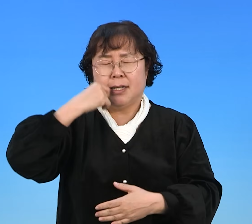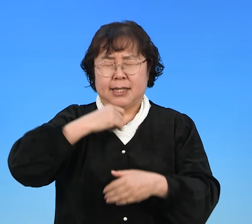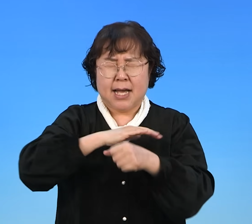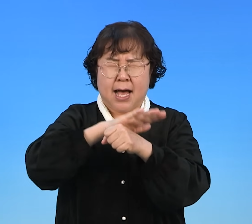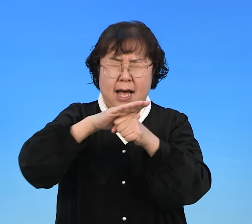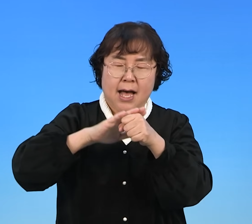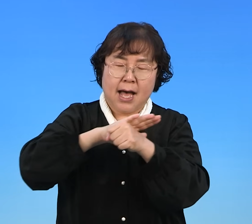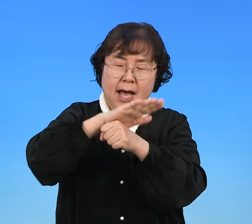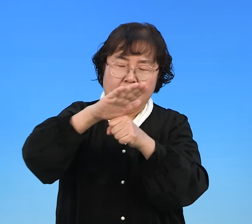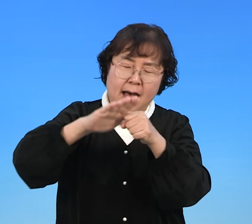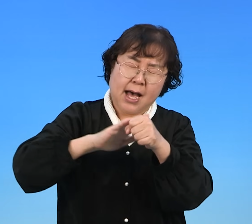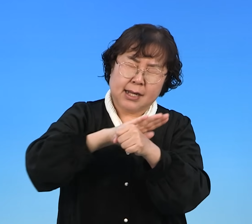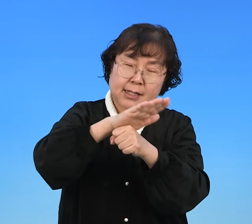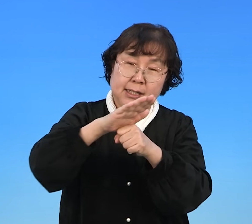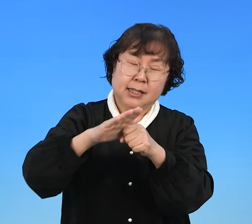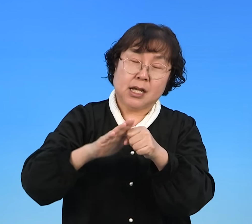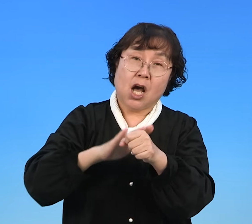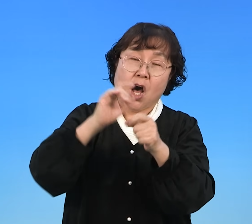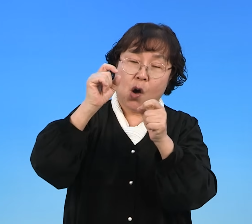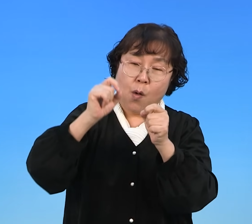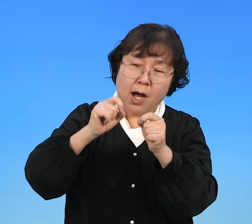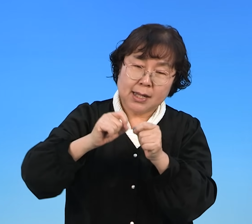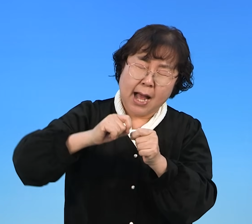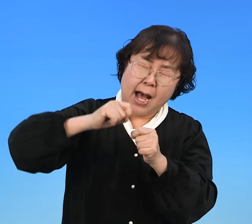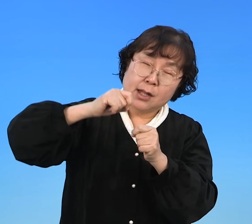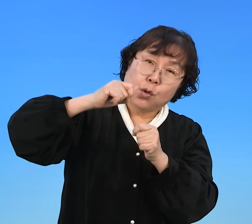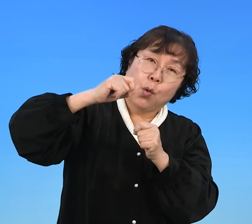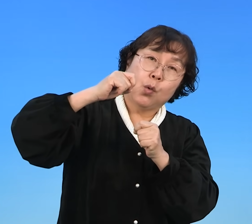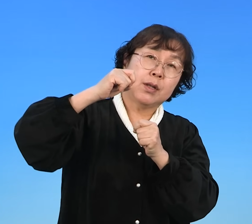인자는 영원하도다.